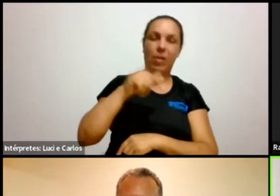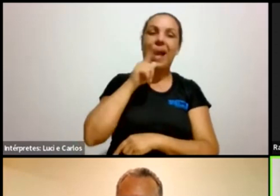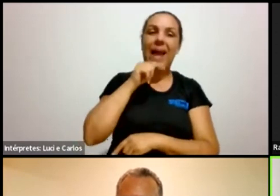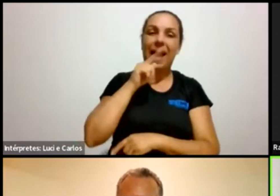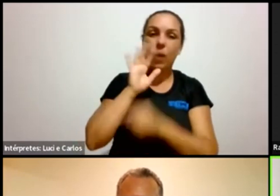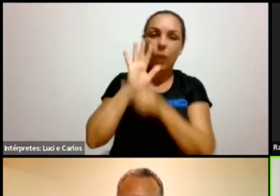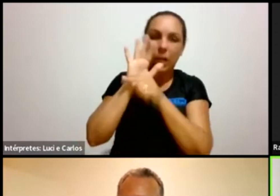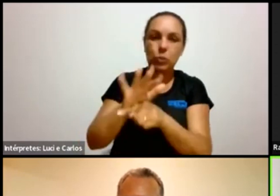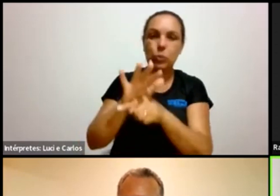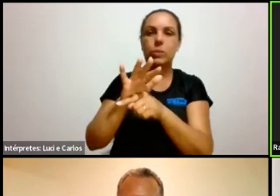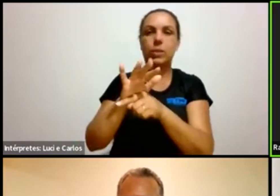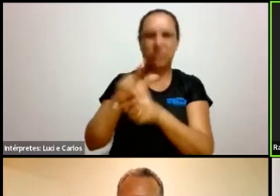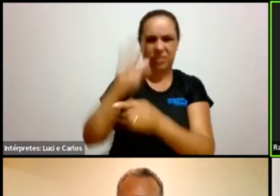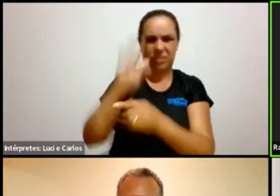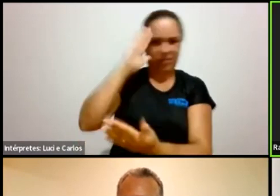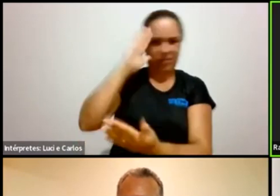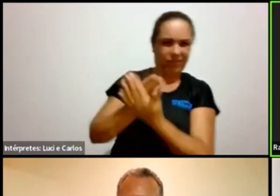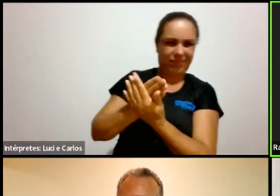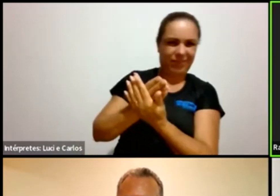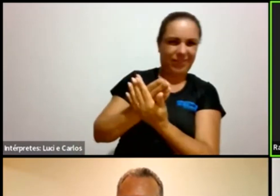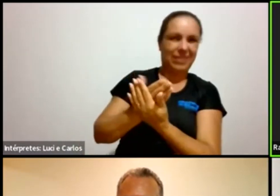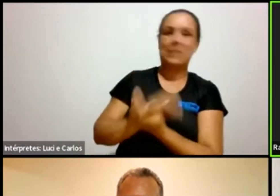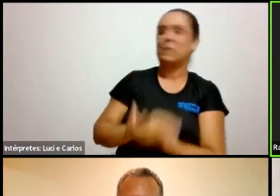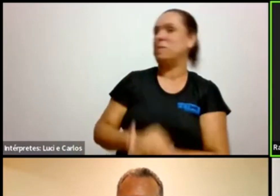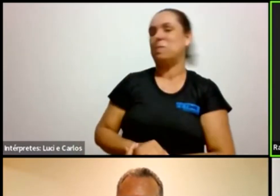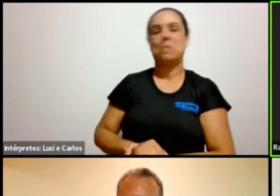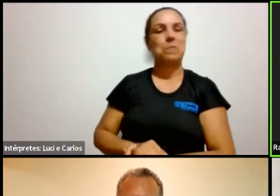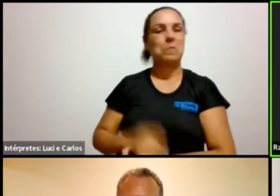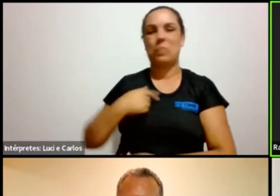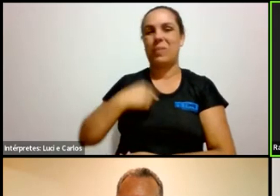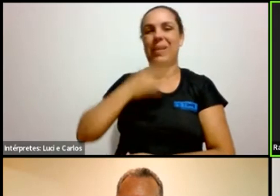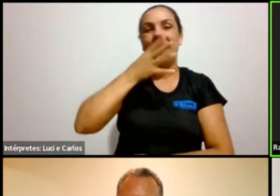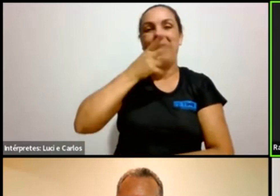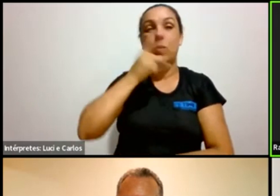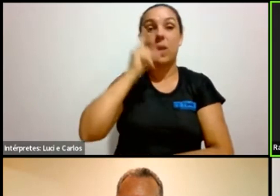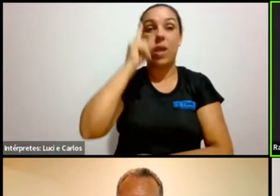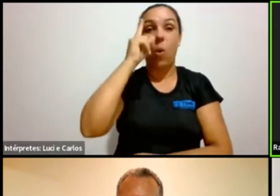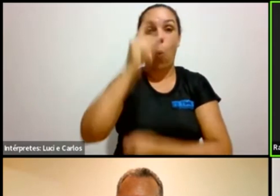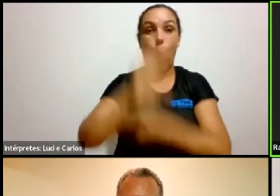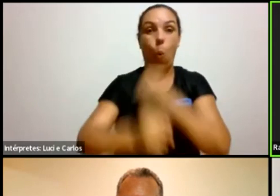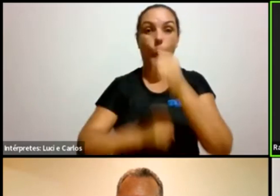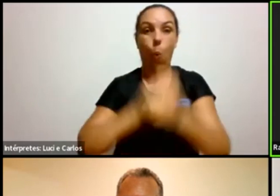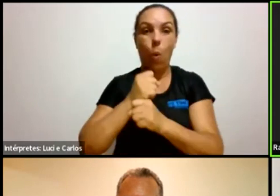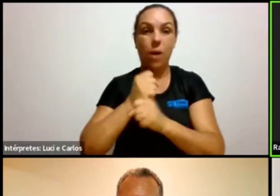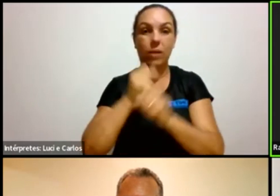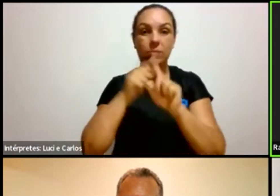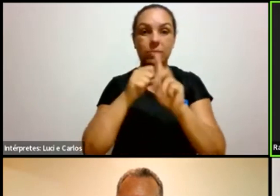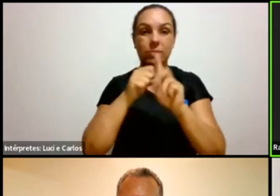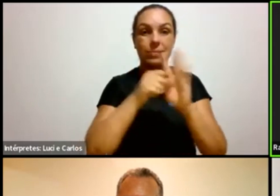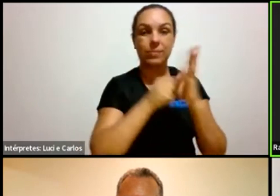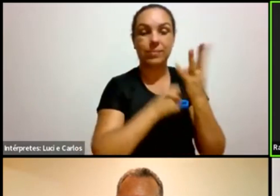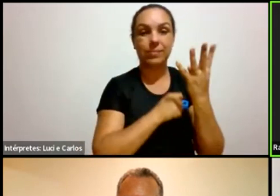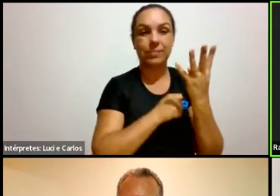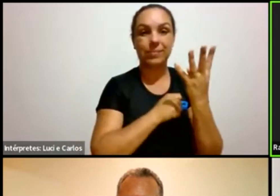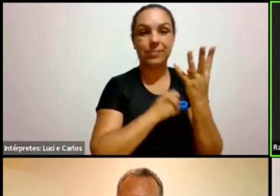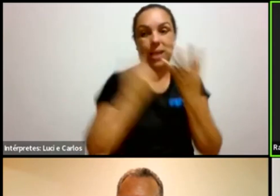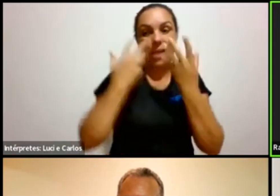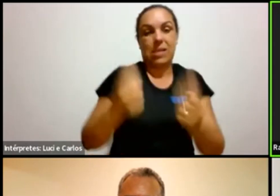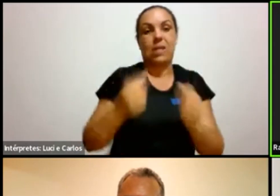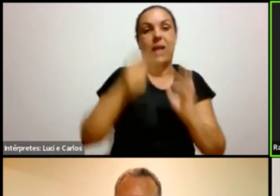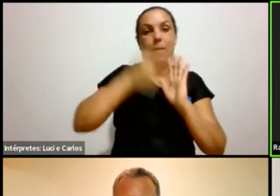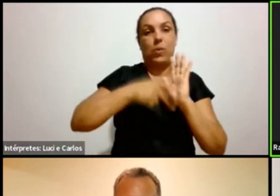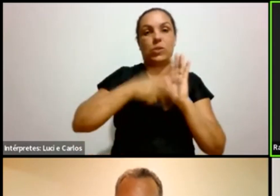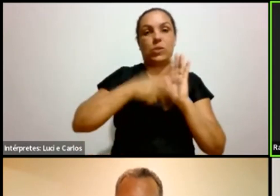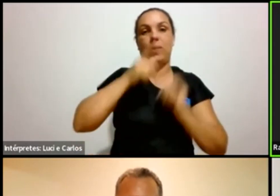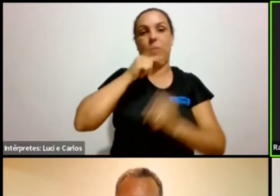possível? Não, eu demorei 1 ano e 4 meses para acreditar, para aceitar começar a usar, porque eu não acreditava, não, eu